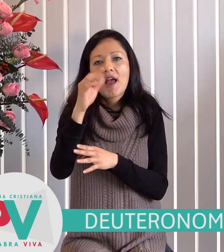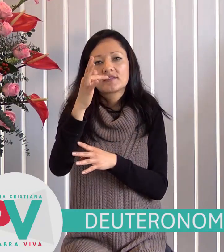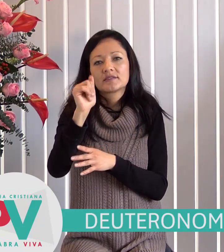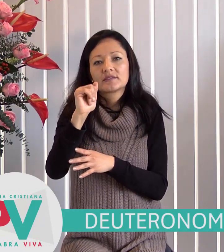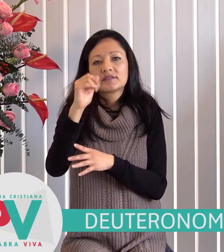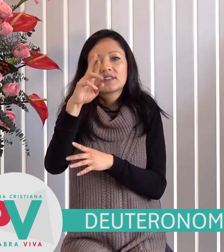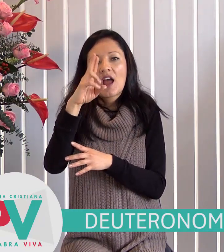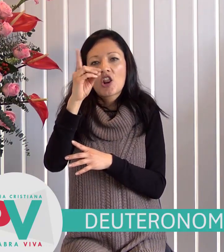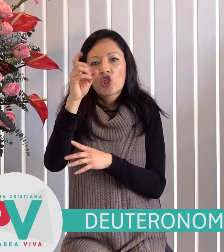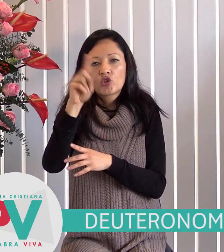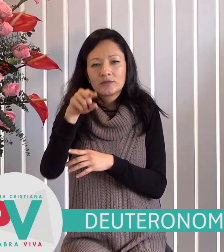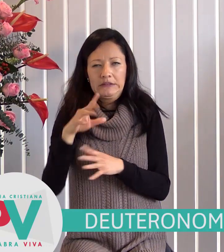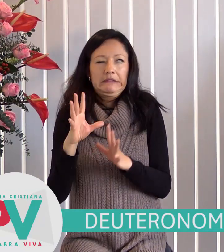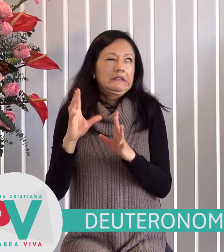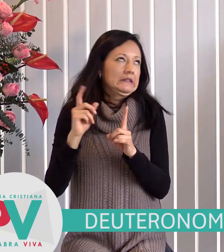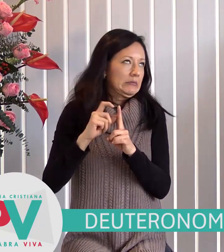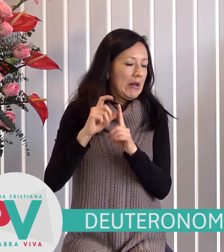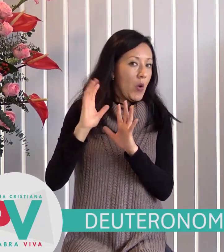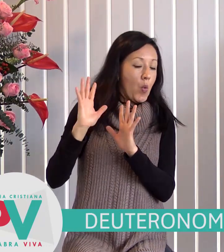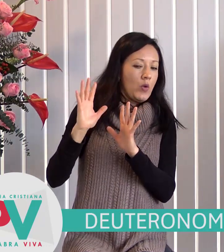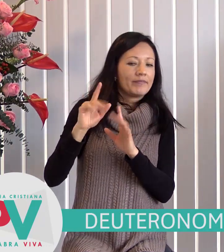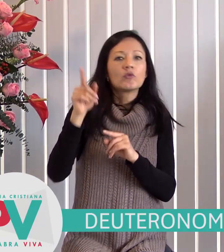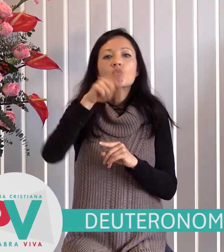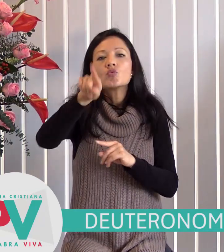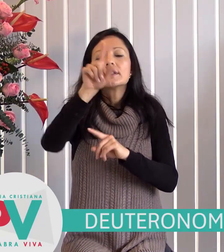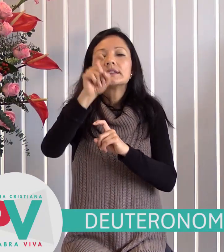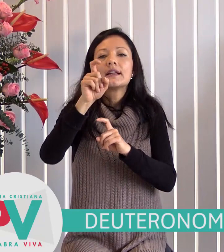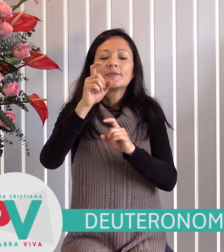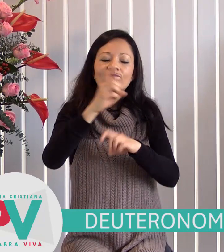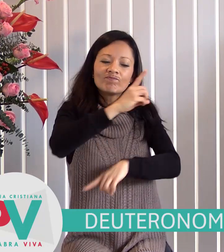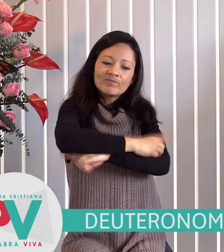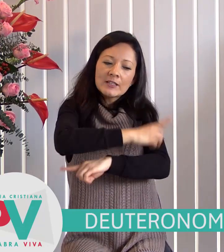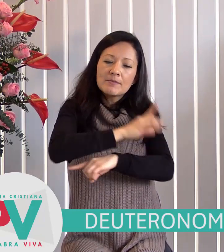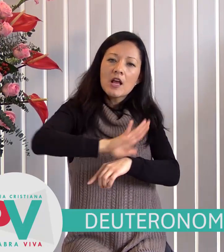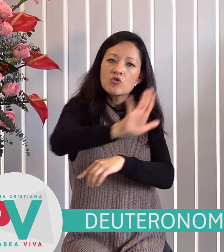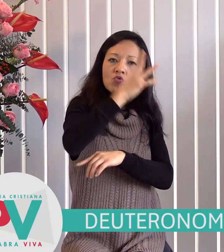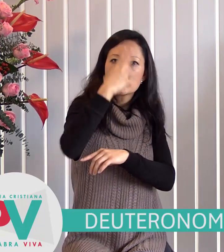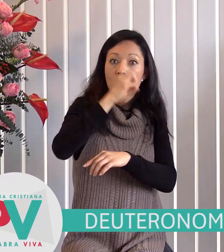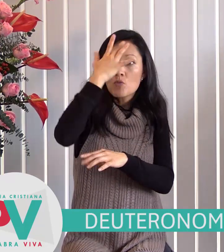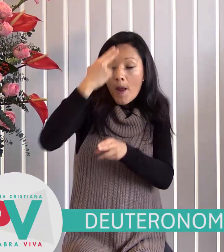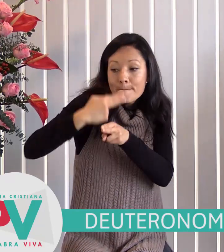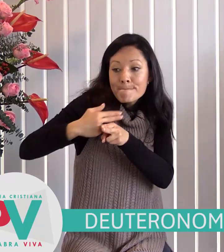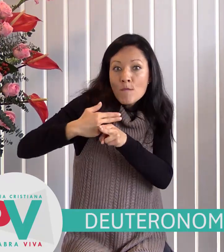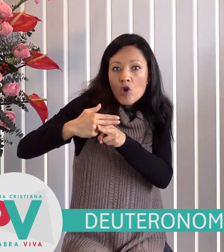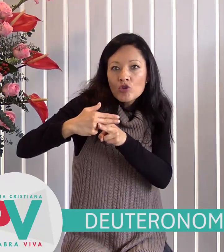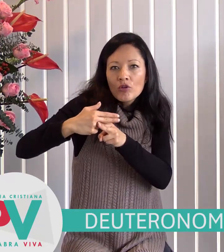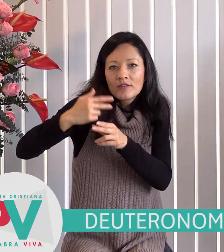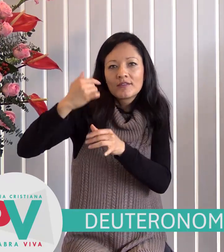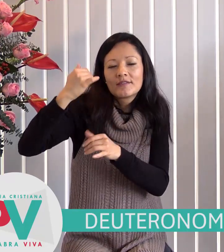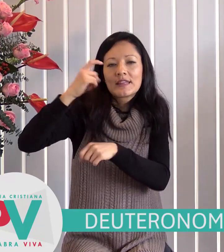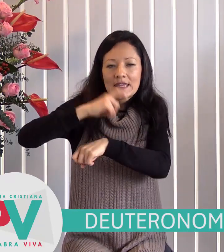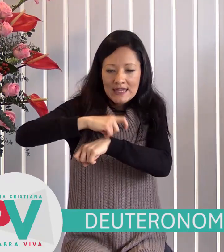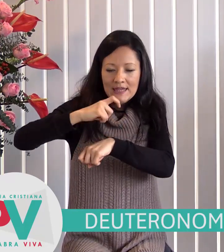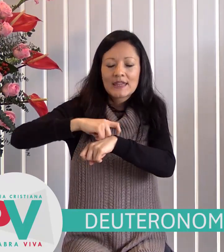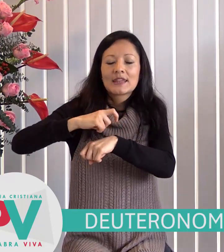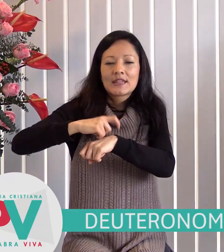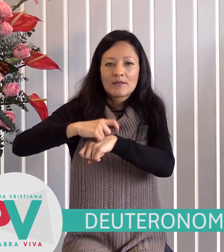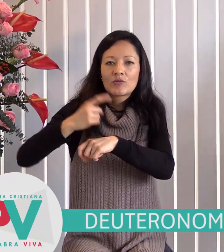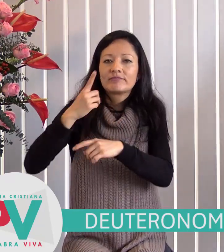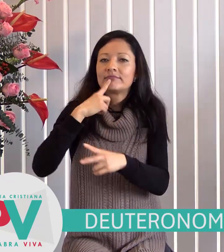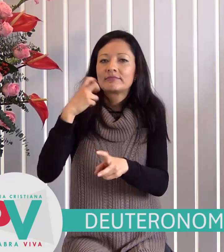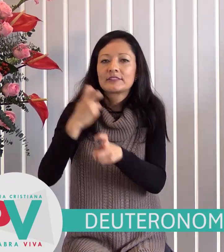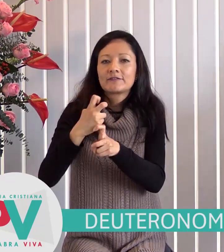Usted tiene que disciplinar a sus hijos. ¿Y saben qué? Más cuando ven que aquel día se acerca. Si ellos no resisten la